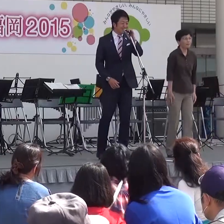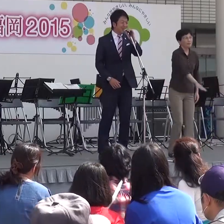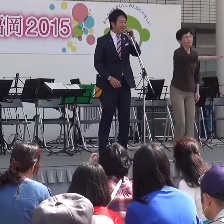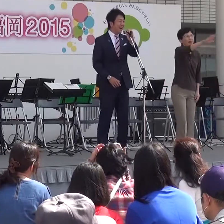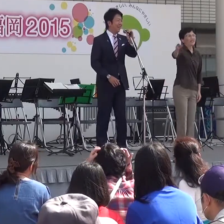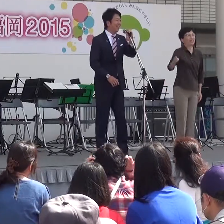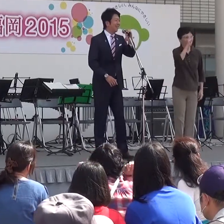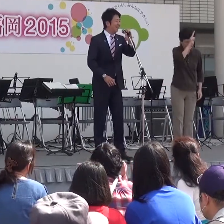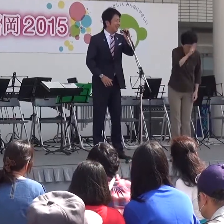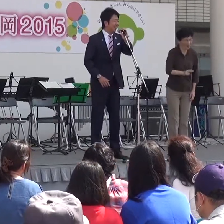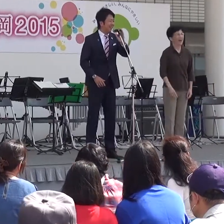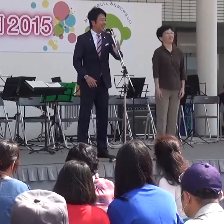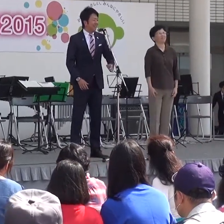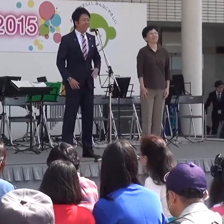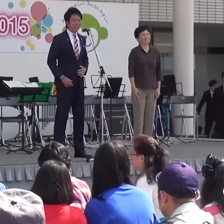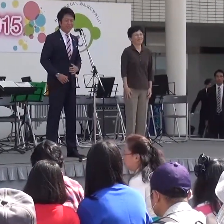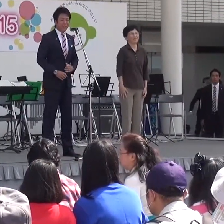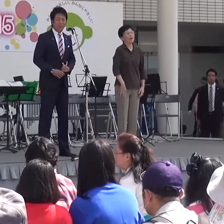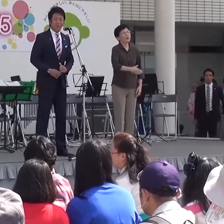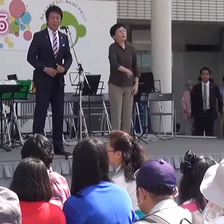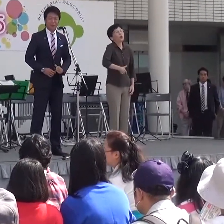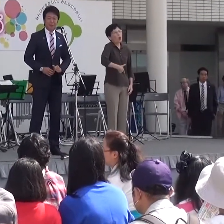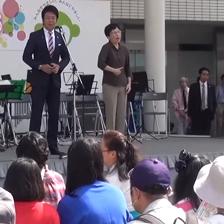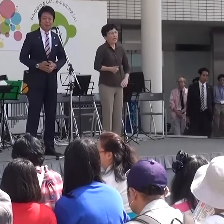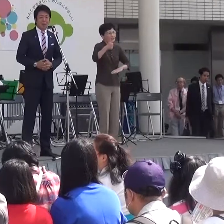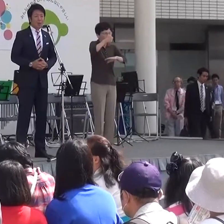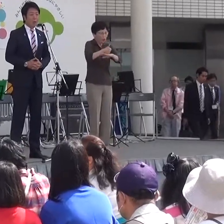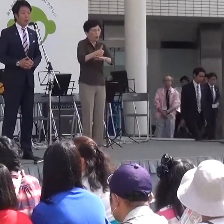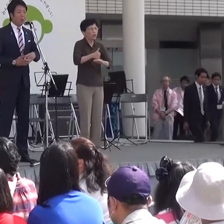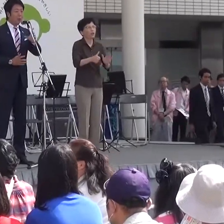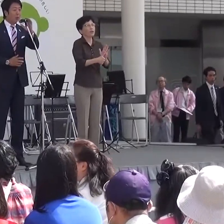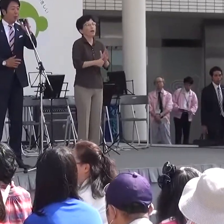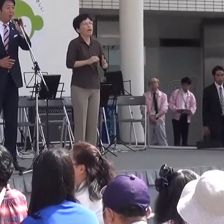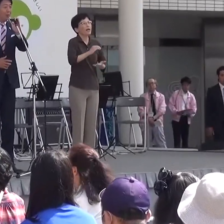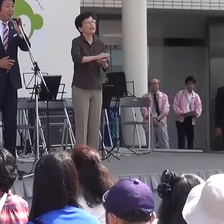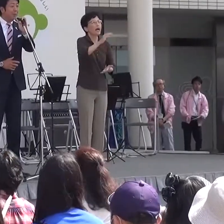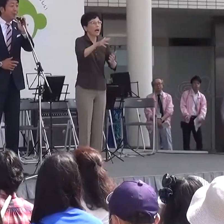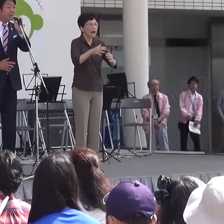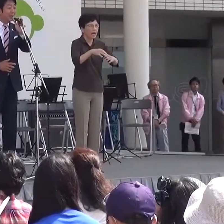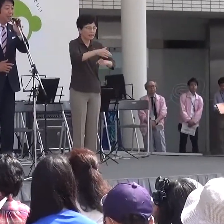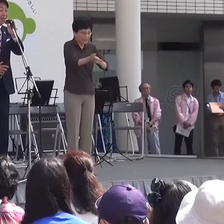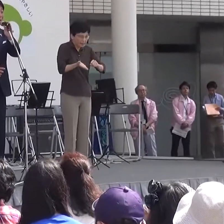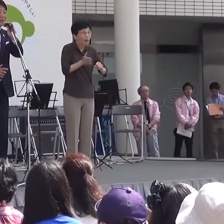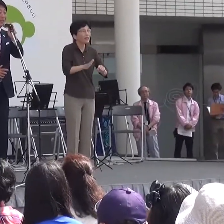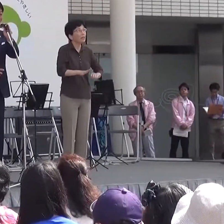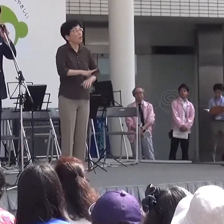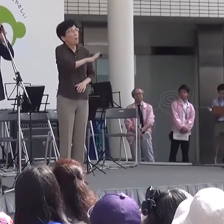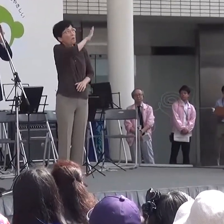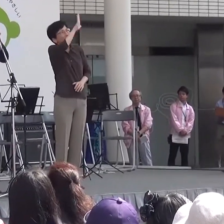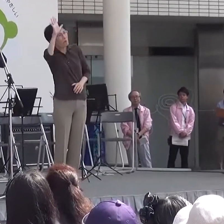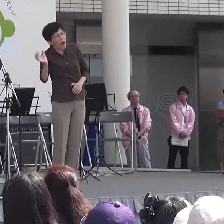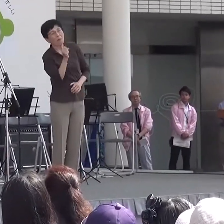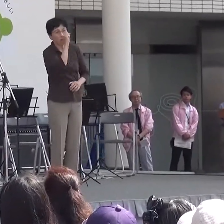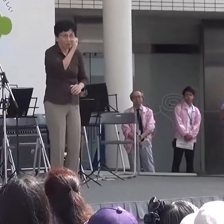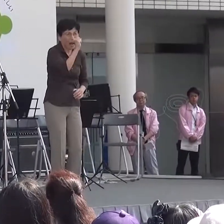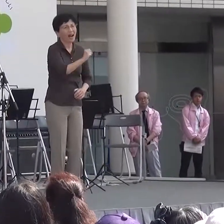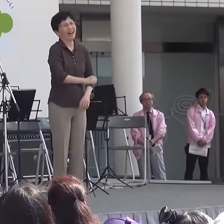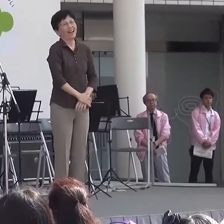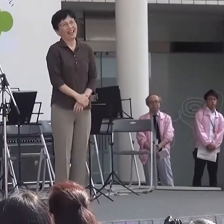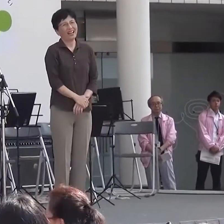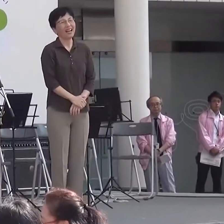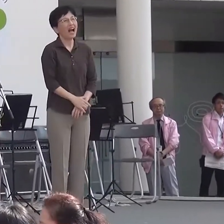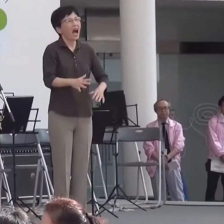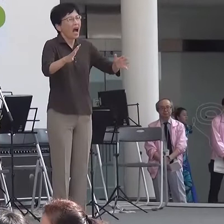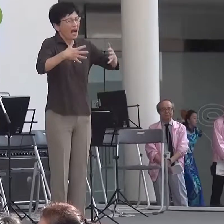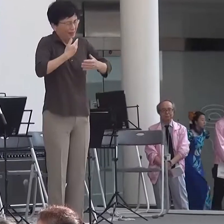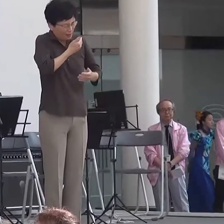皆さんこんにちは、福岡市長高島でございます。今日はもうめちゃめちゃいい天気になりましたよね。この